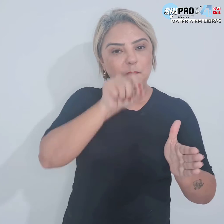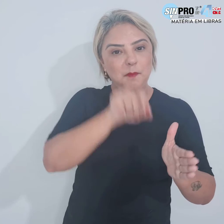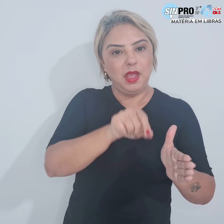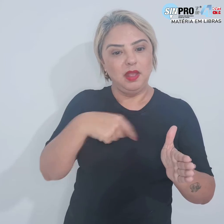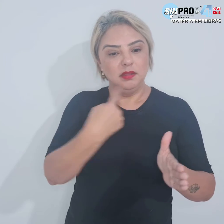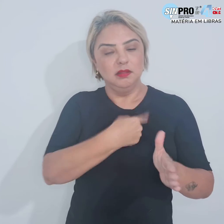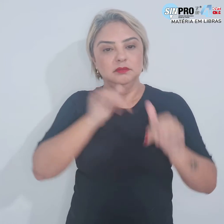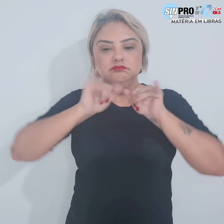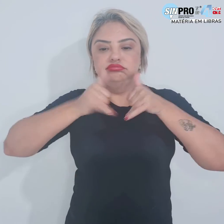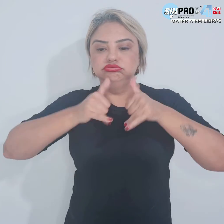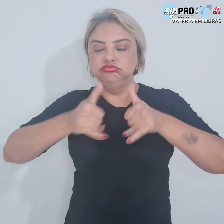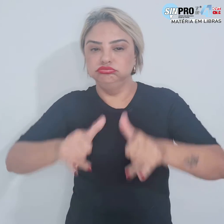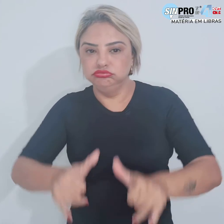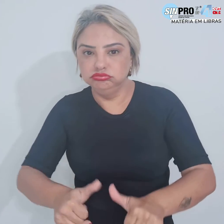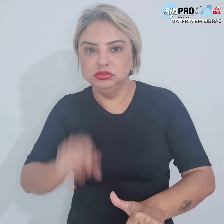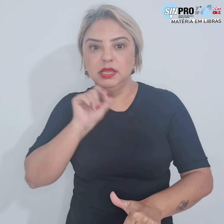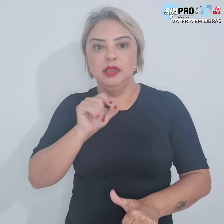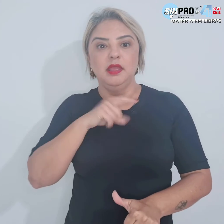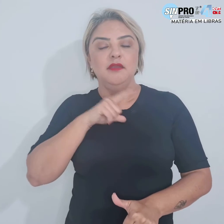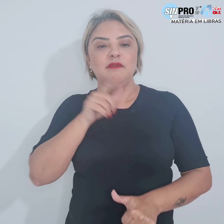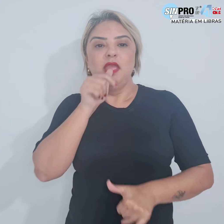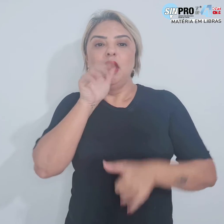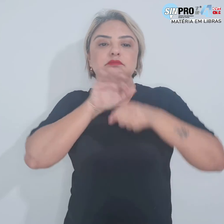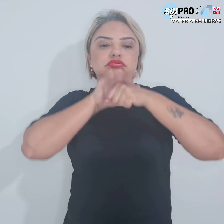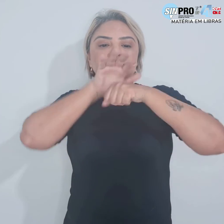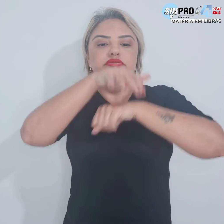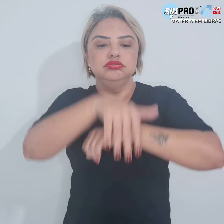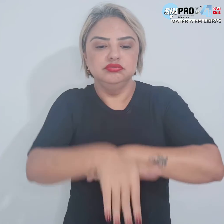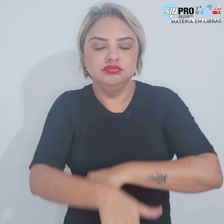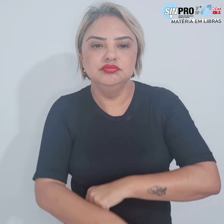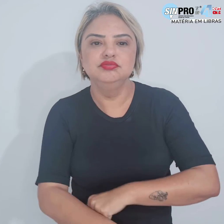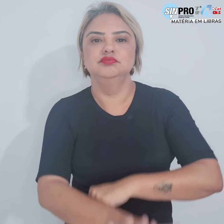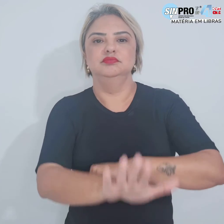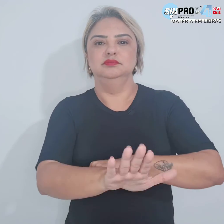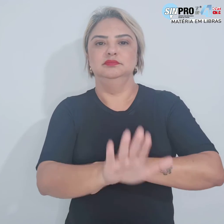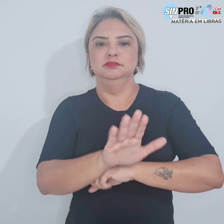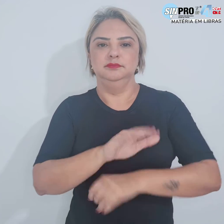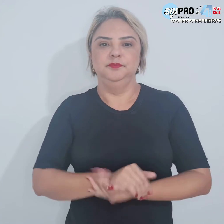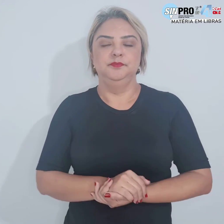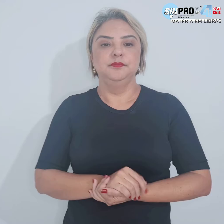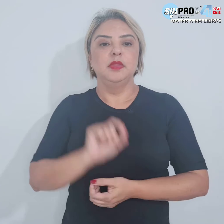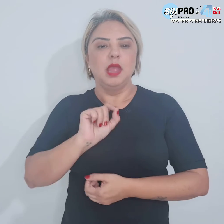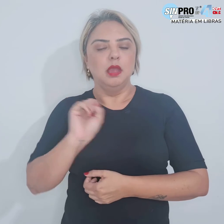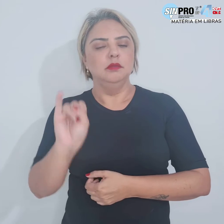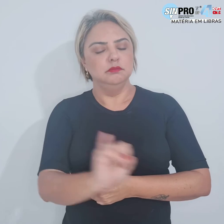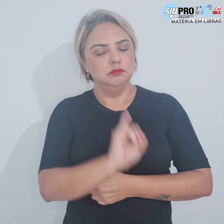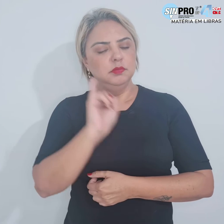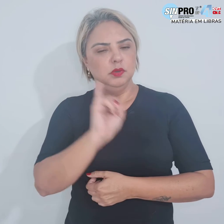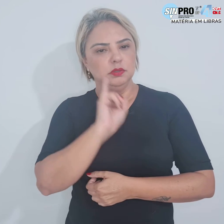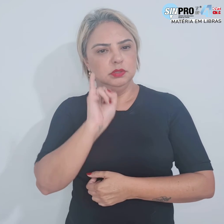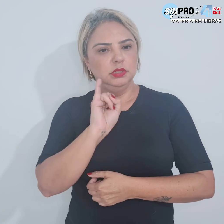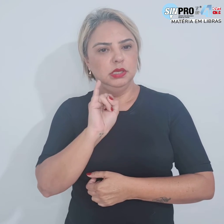nossa energia elétrica vem das águas das hidrelétricas. é importante a